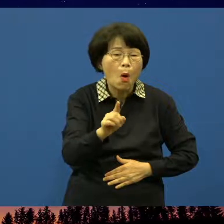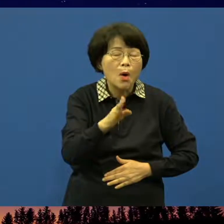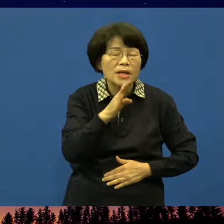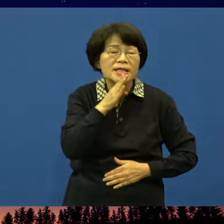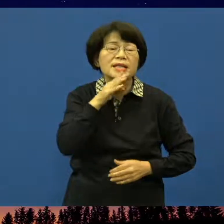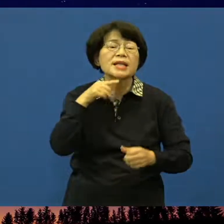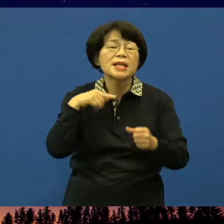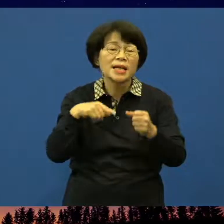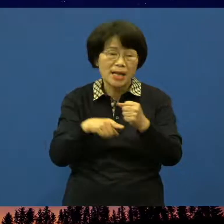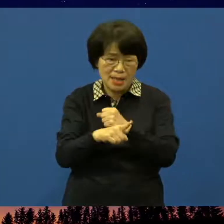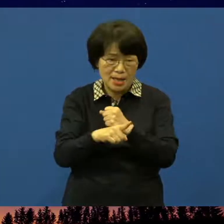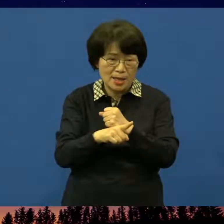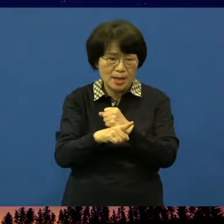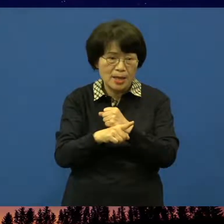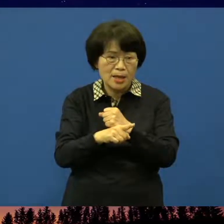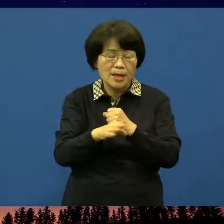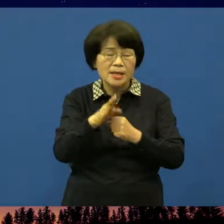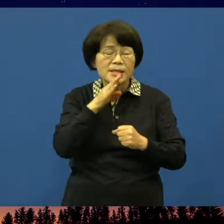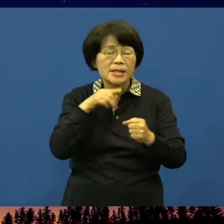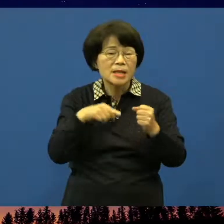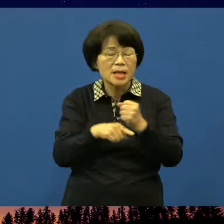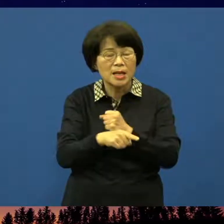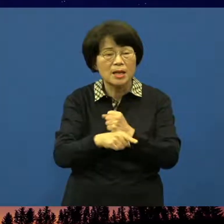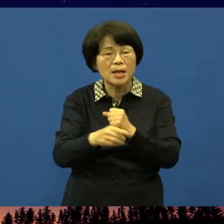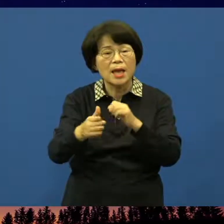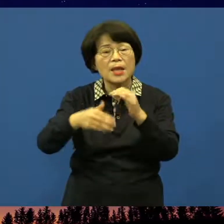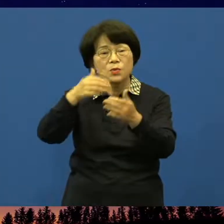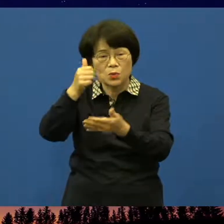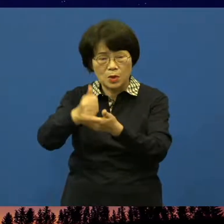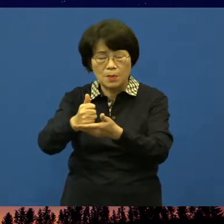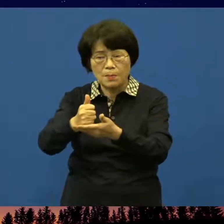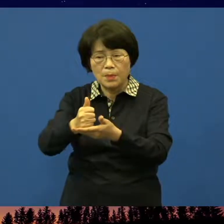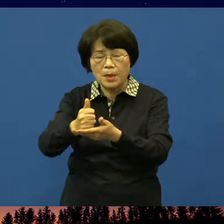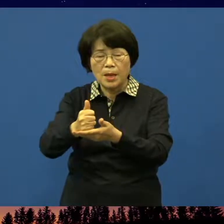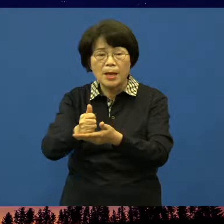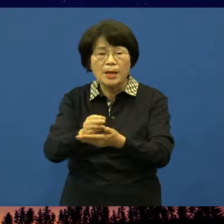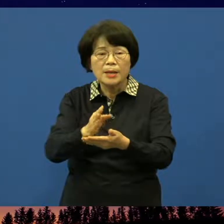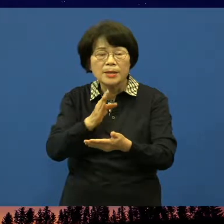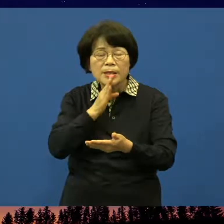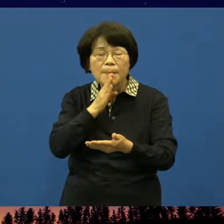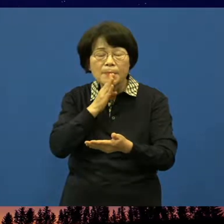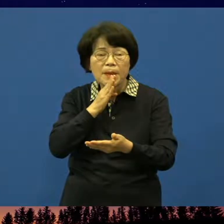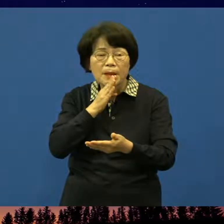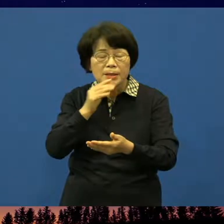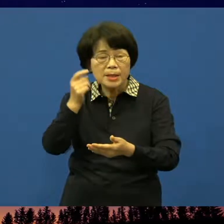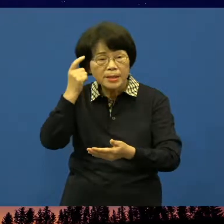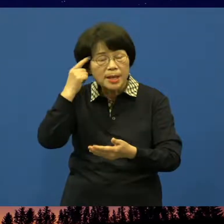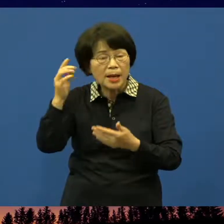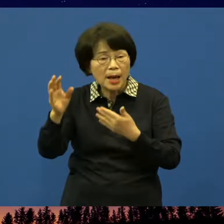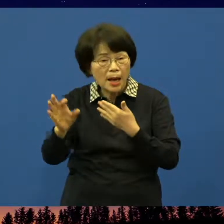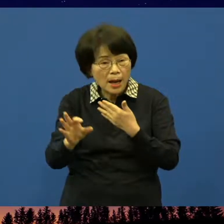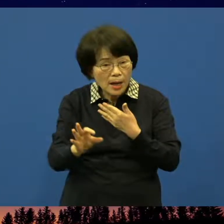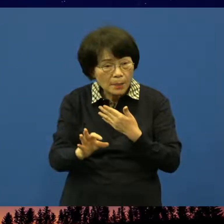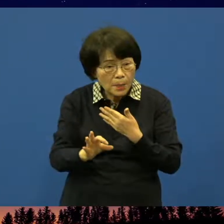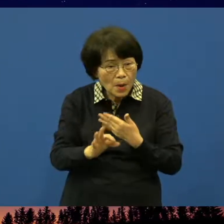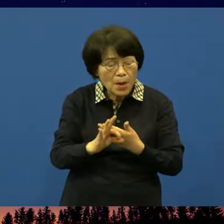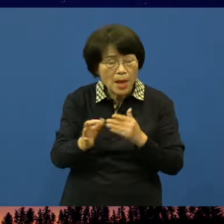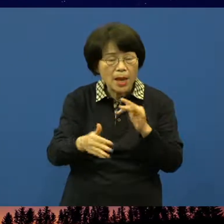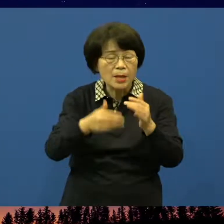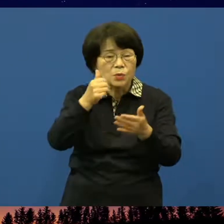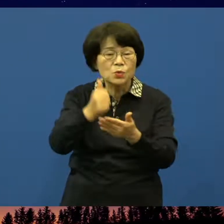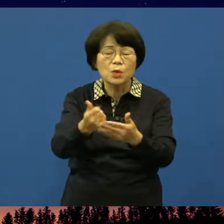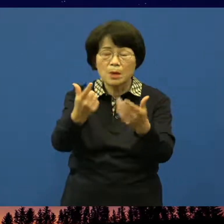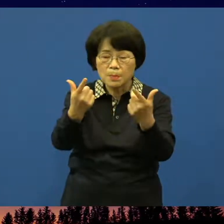누가 참되십니까? 예수이시죠. 그래서 무엇이든지 참된 것을 생각하는 것은 다르게 쉽게 표현한다면